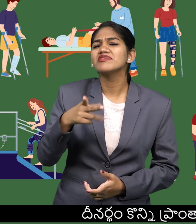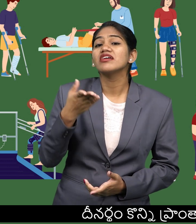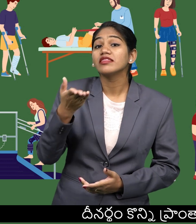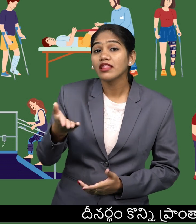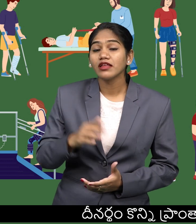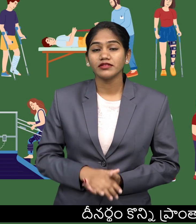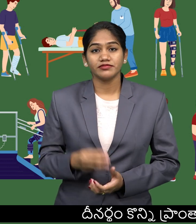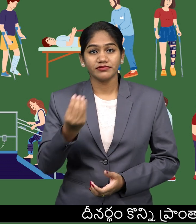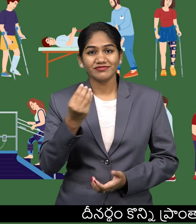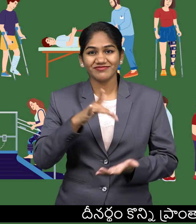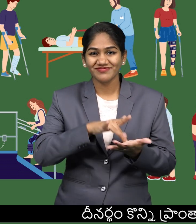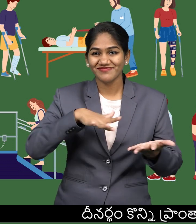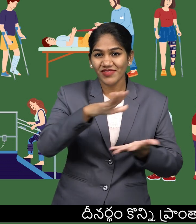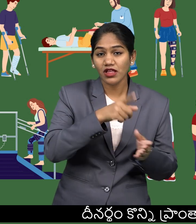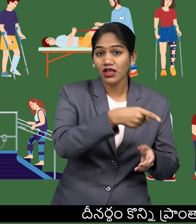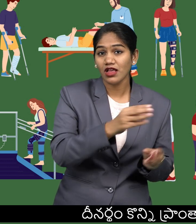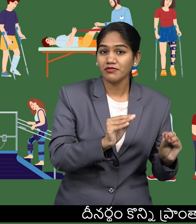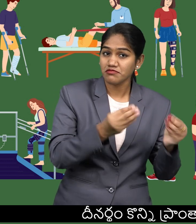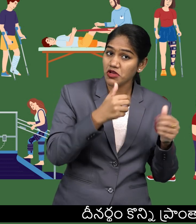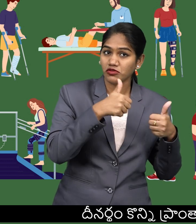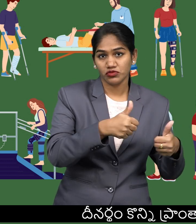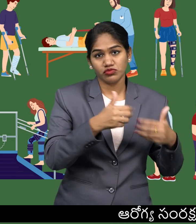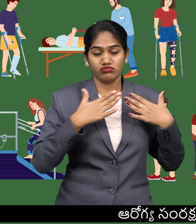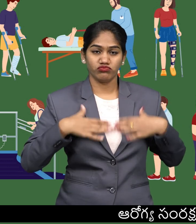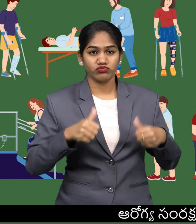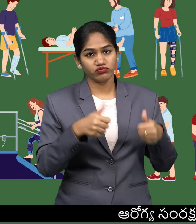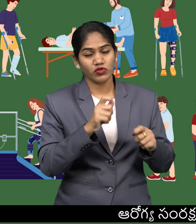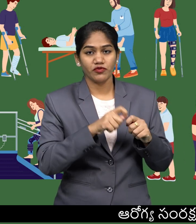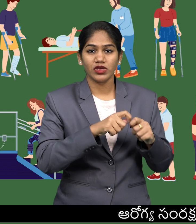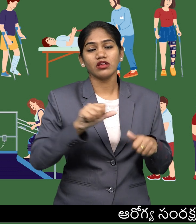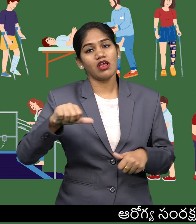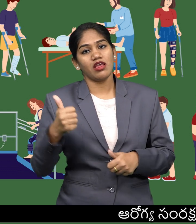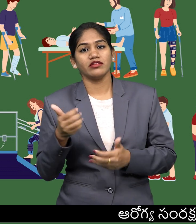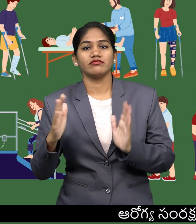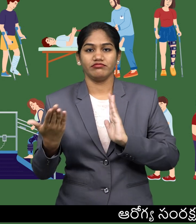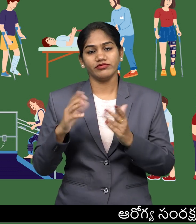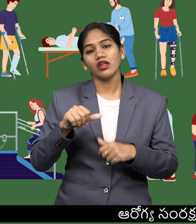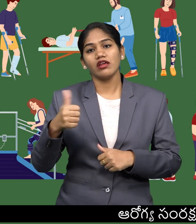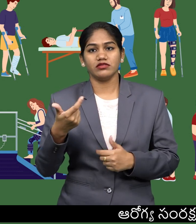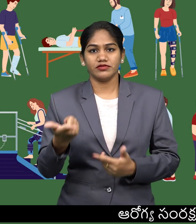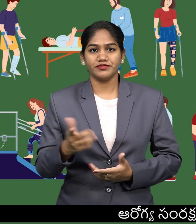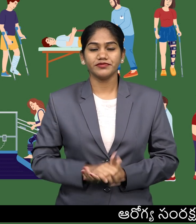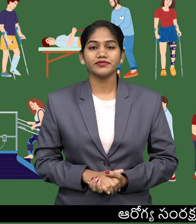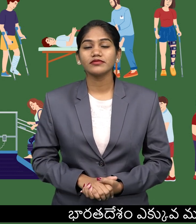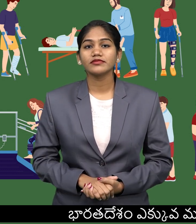దీనర్థం కొన్ని ప్రాంతాలలో ఇతర వాటికంటే మెరుగైన ఆరోగ్య సంరక్షణ నిబంధనలు ఉన్నాయి.